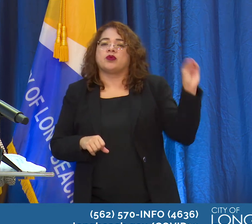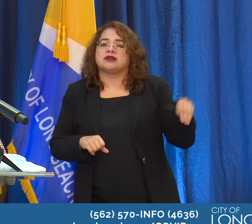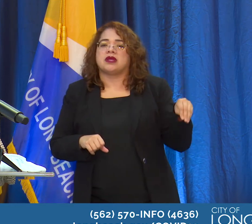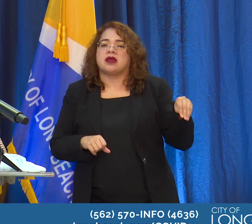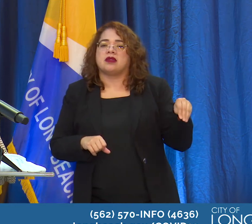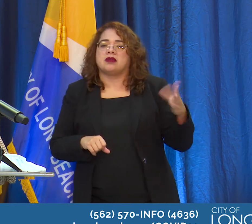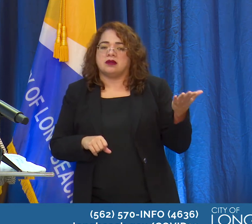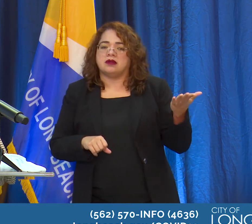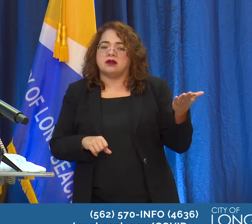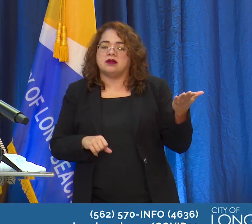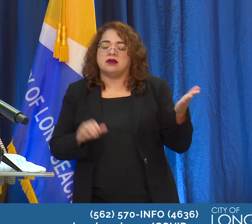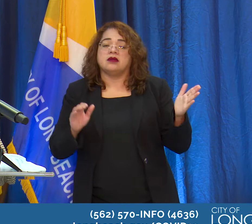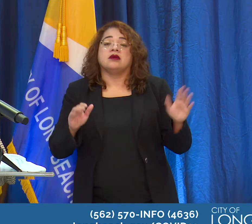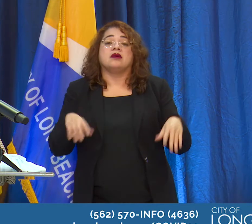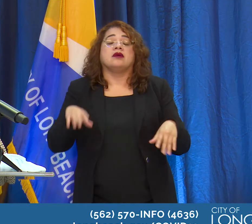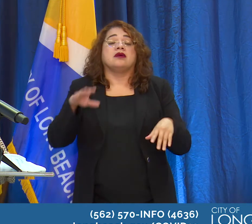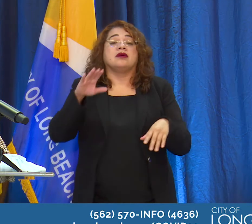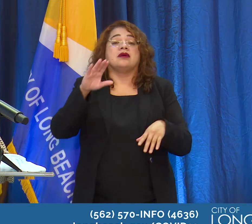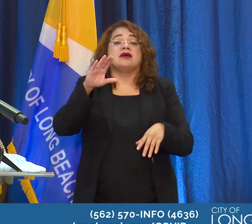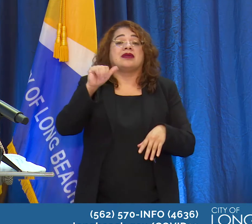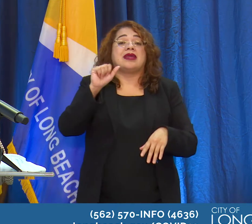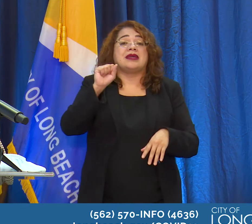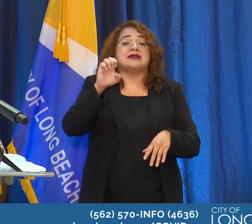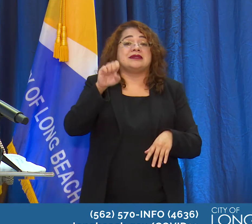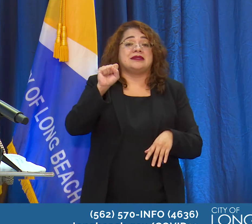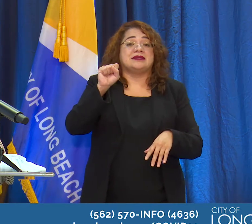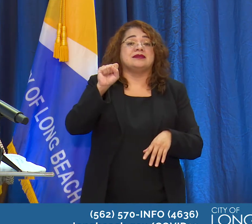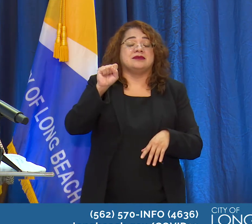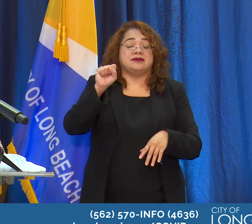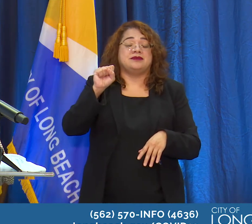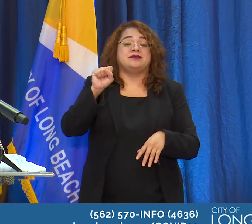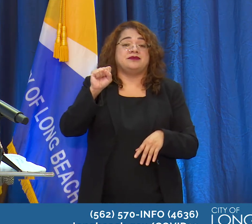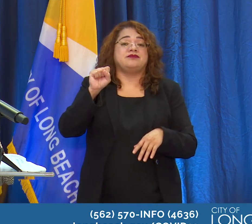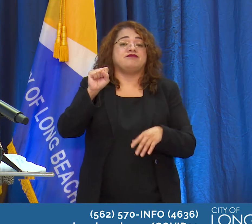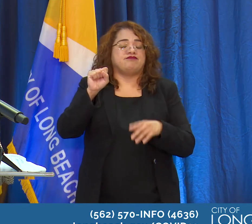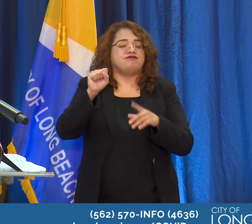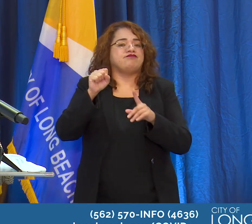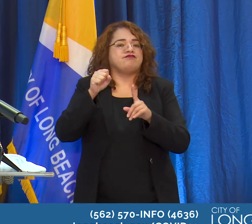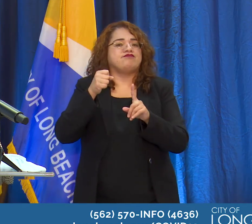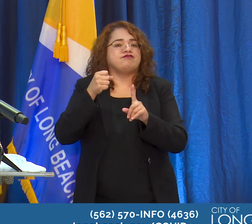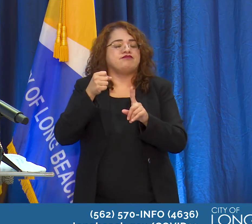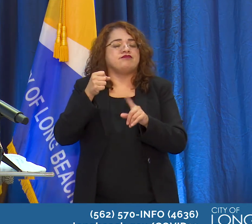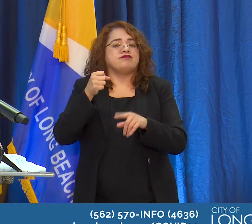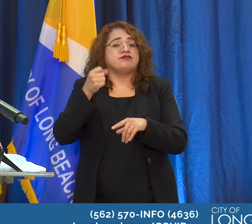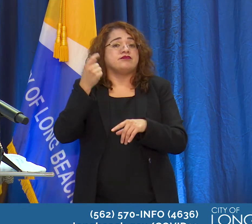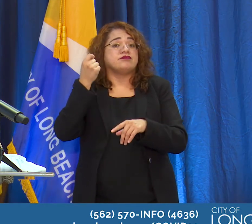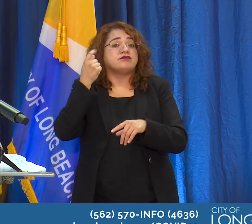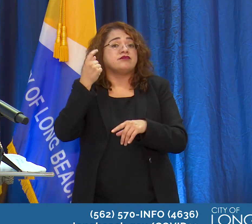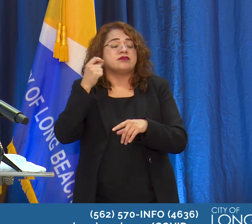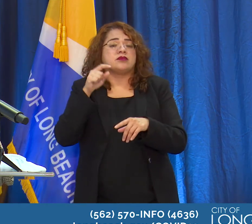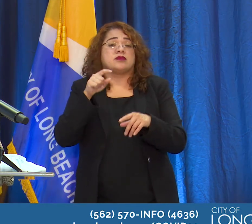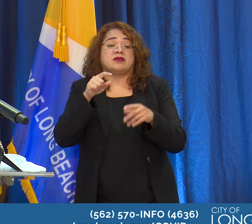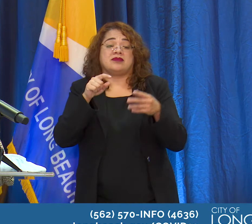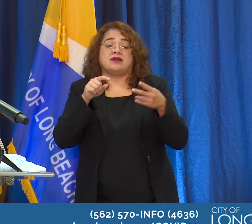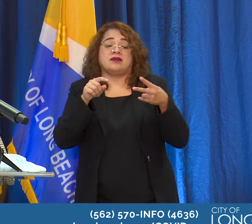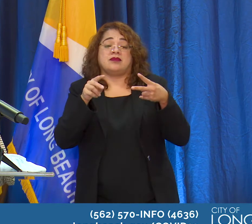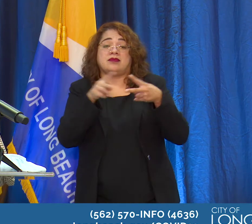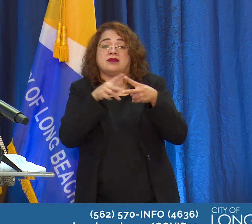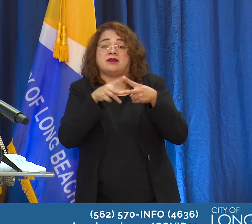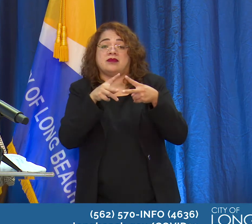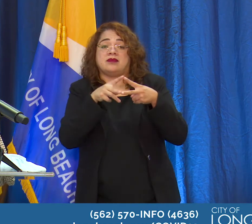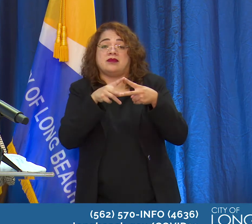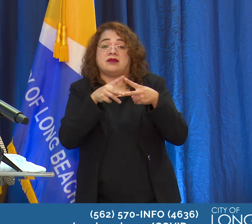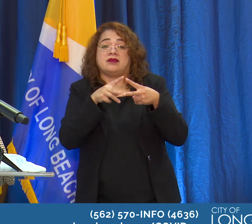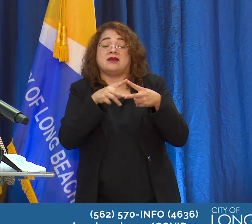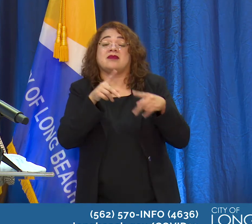6.4%. Los casos, entonces, lo que requiere el estado para poder quitarnos de la lista de monitoreo